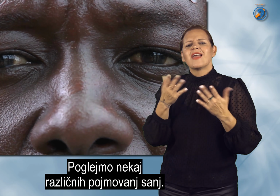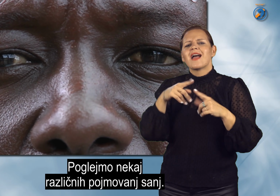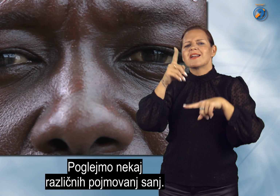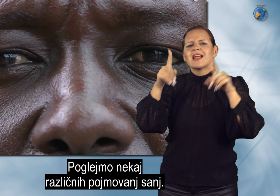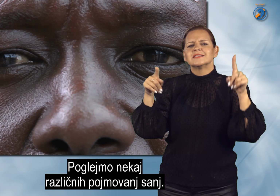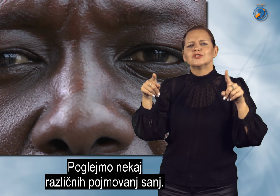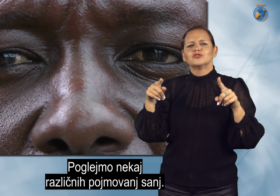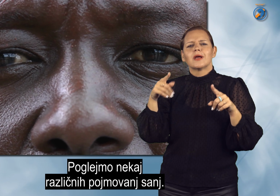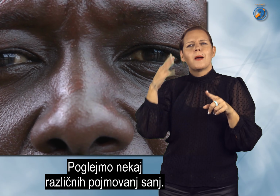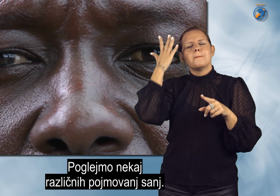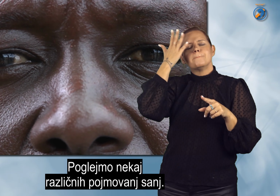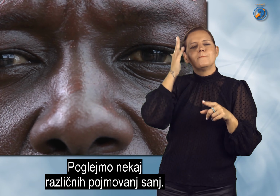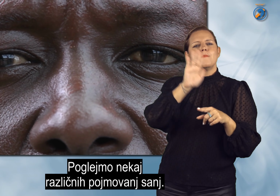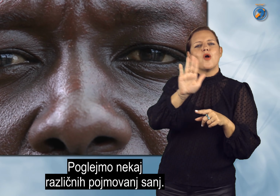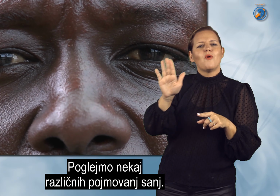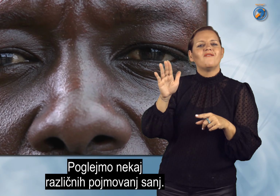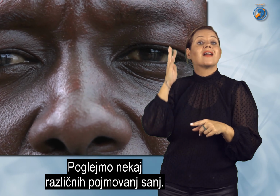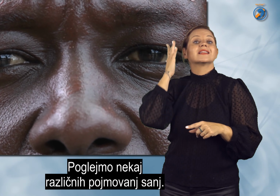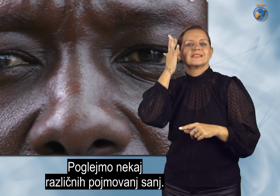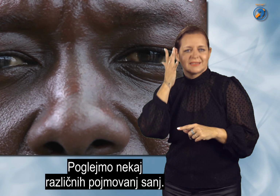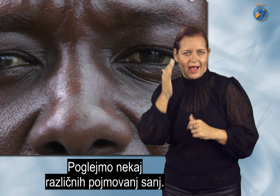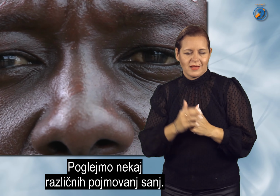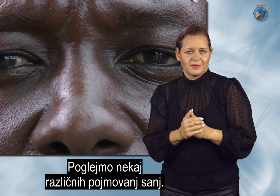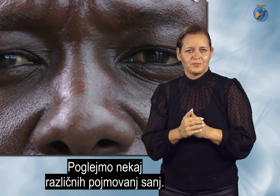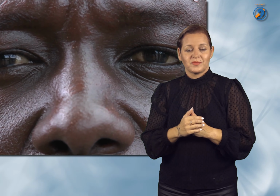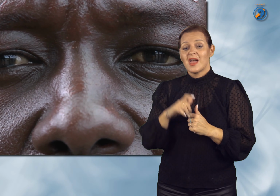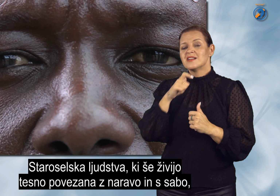Poglejmo nekaj različnih pojmovanj sanj.